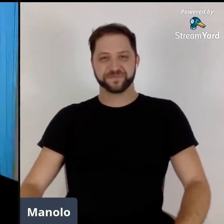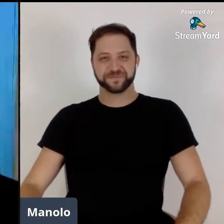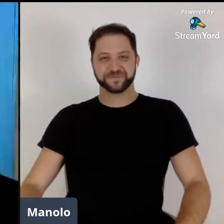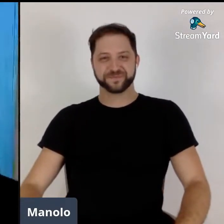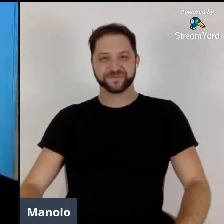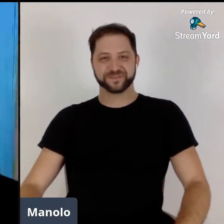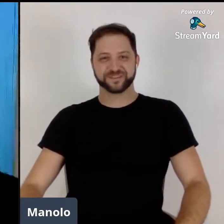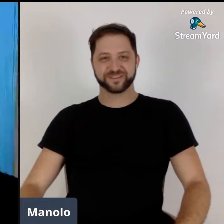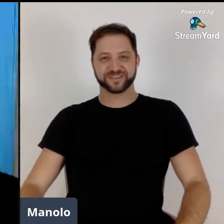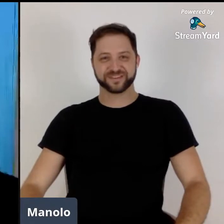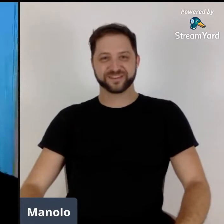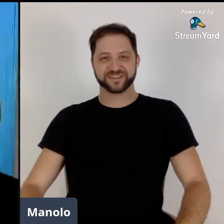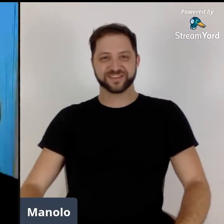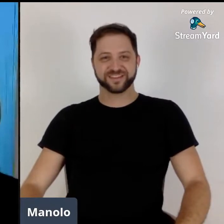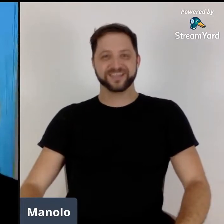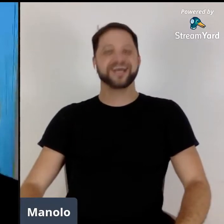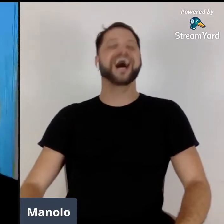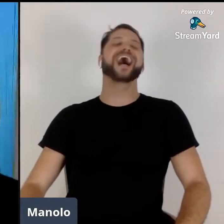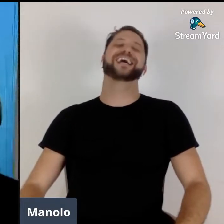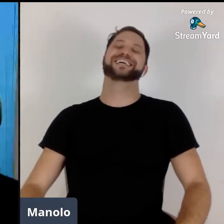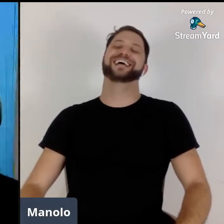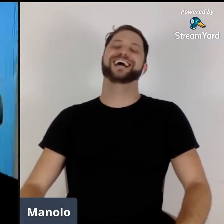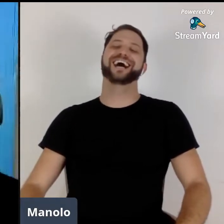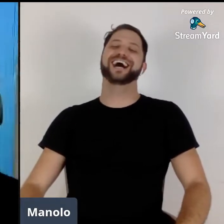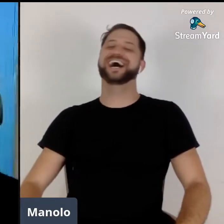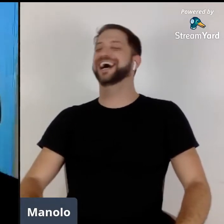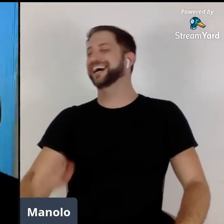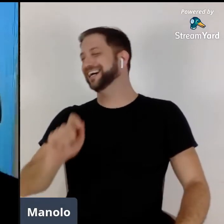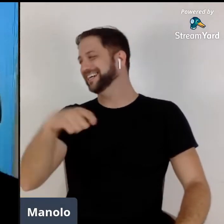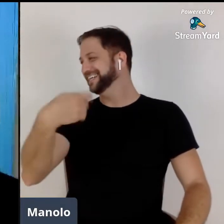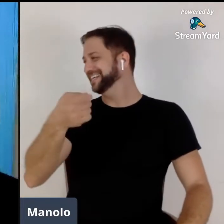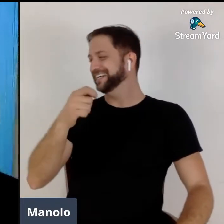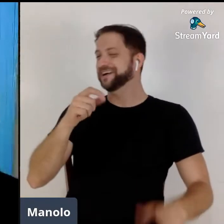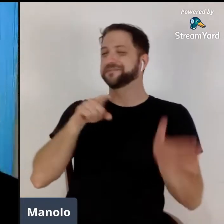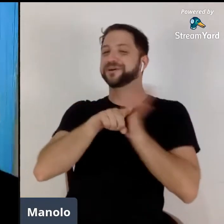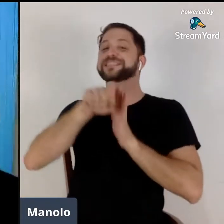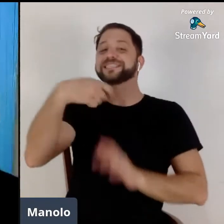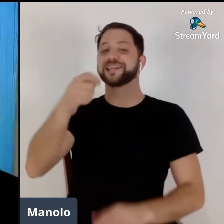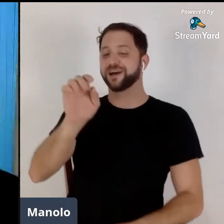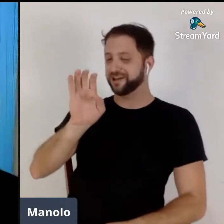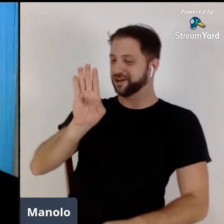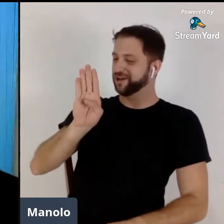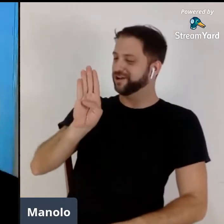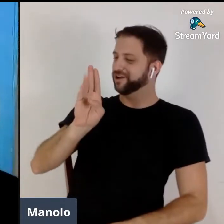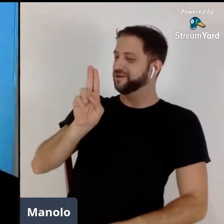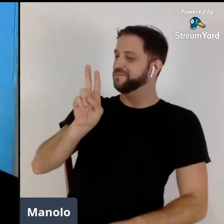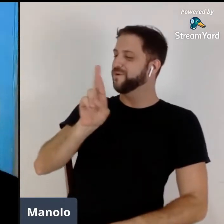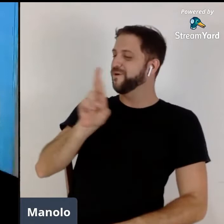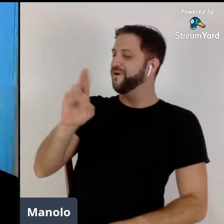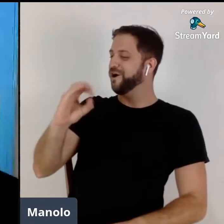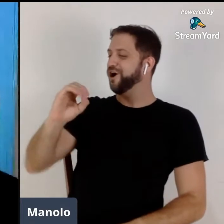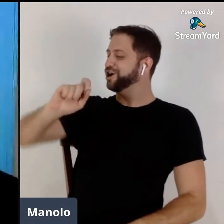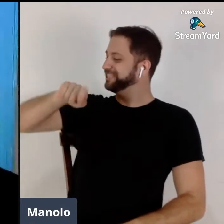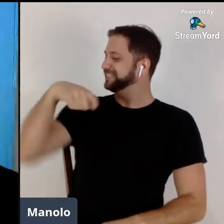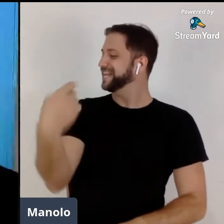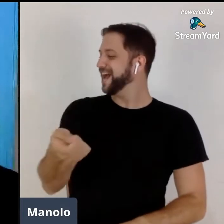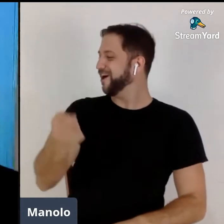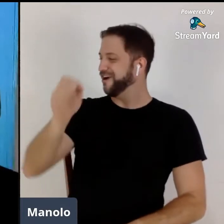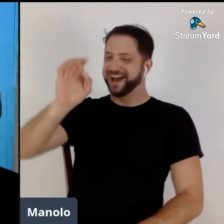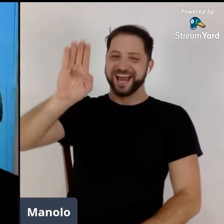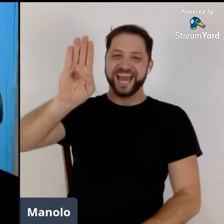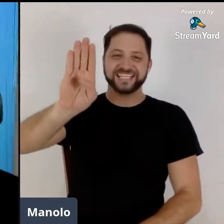Como é que é o sinal de burro, Bruno? Ô, Manolo, perdão, como é que é o sinal de burro? Como é que é o sinal de burro? Burro, de não saber. Como é que